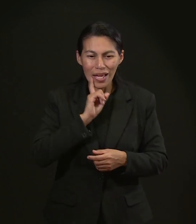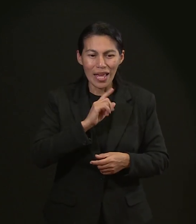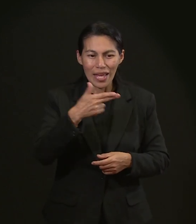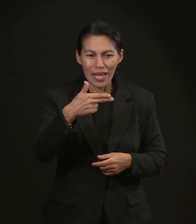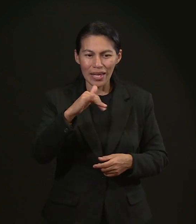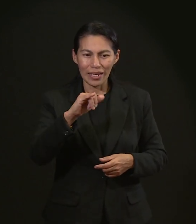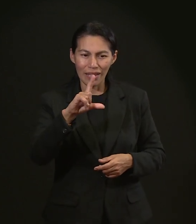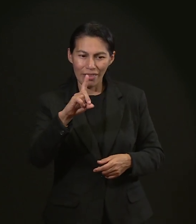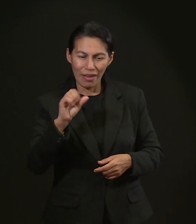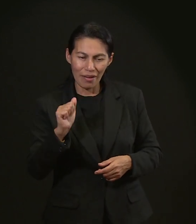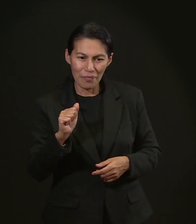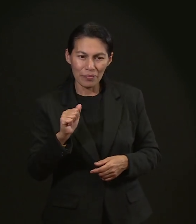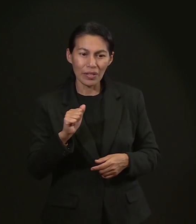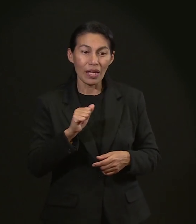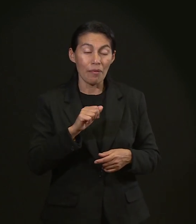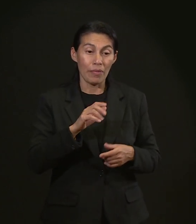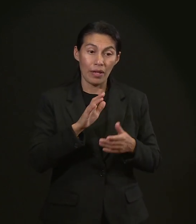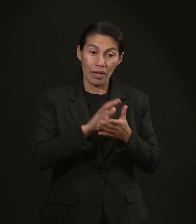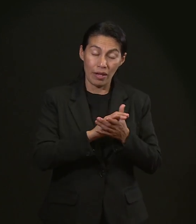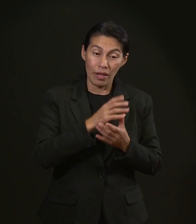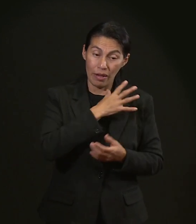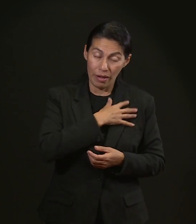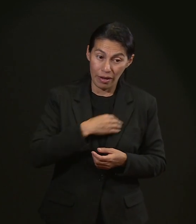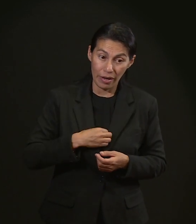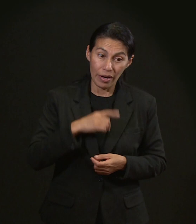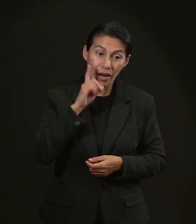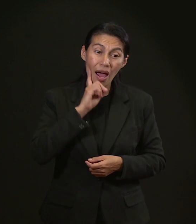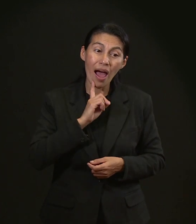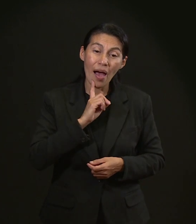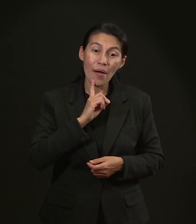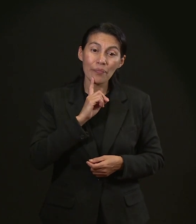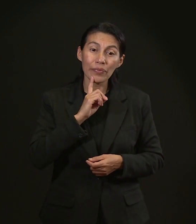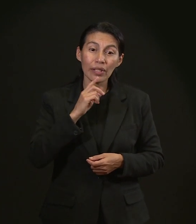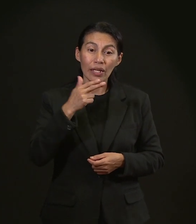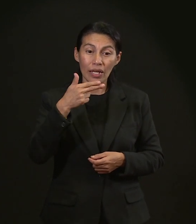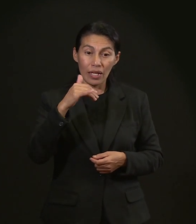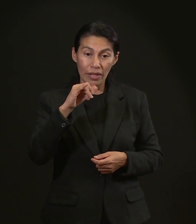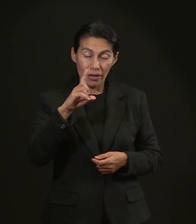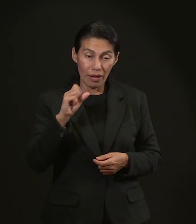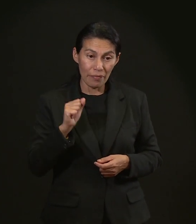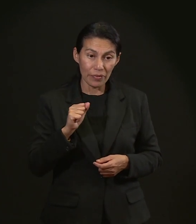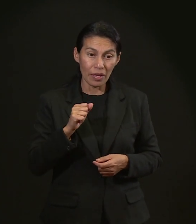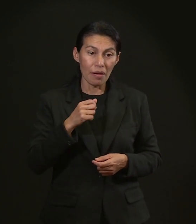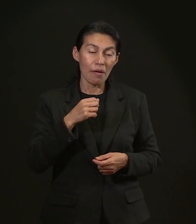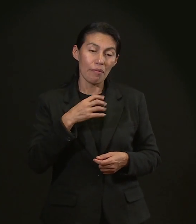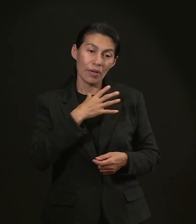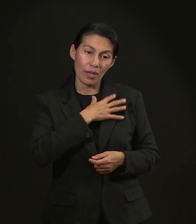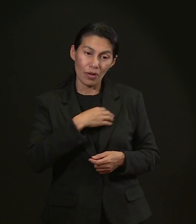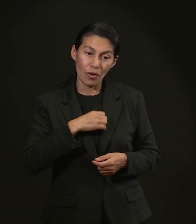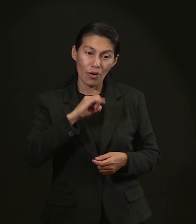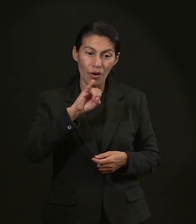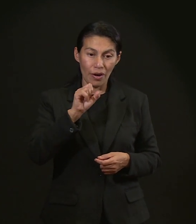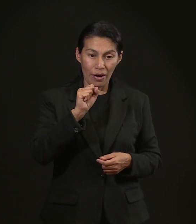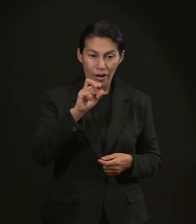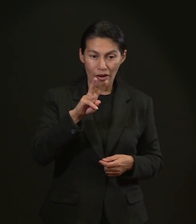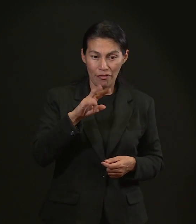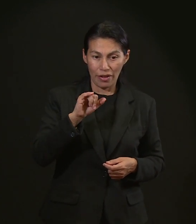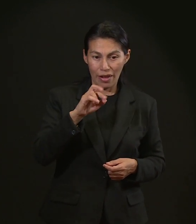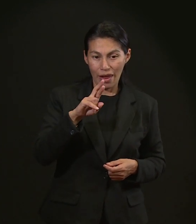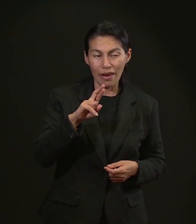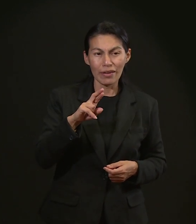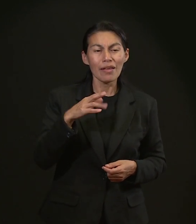hilda valencia mi hija victoria mirarte y mi hijo javier antonio tirarte y su